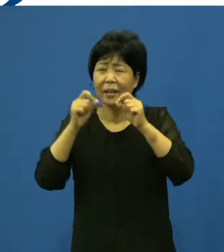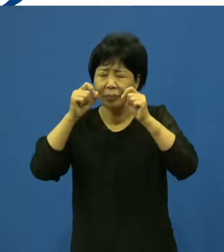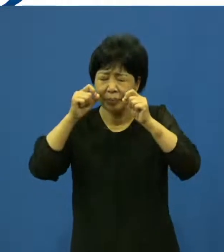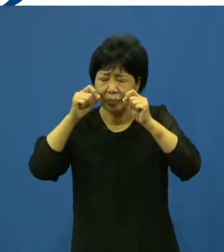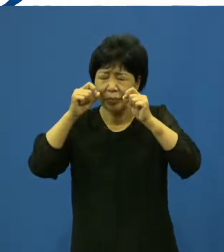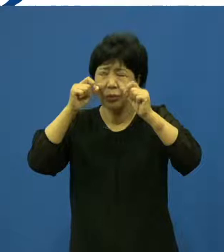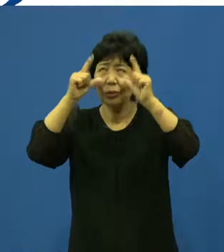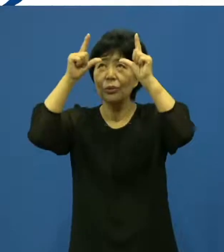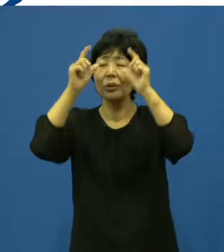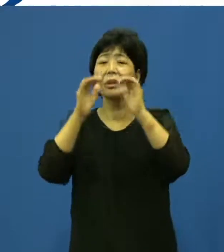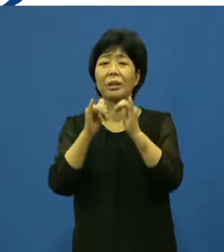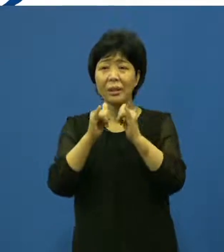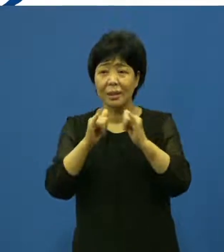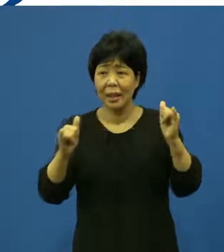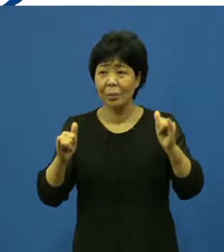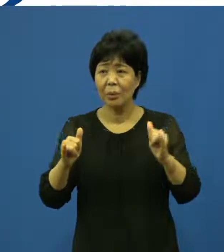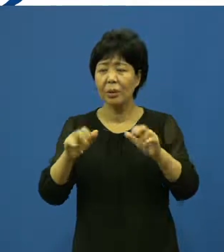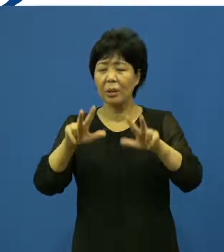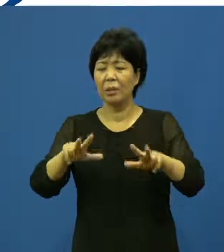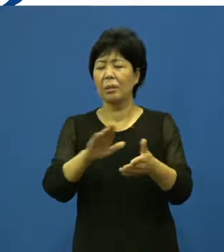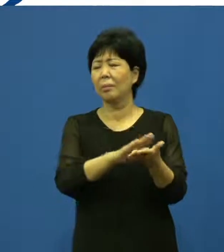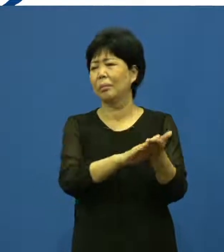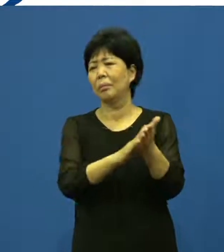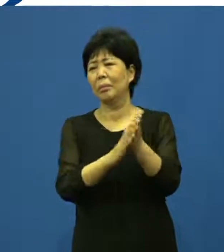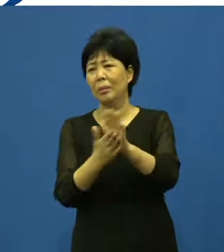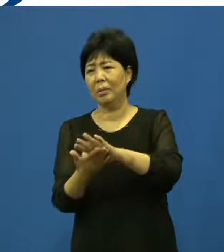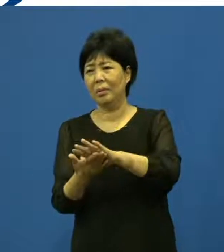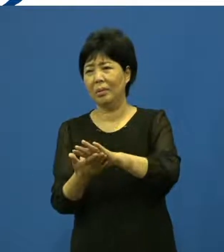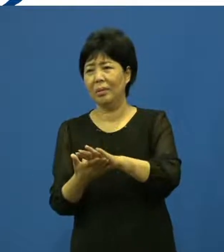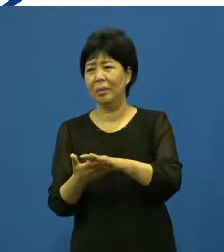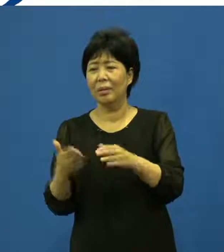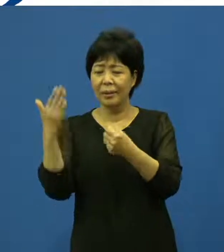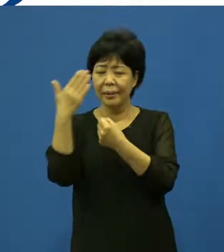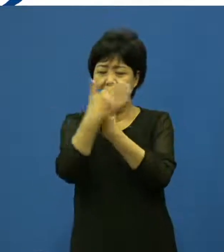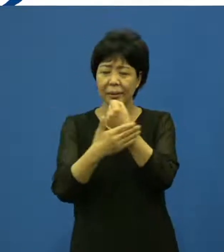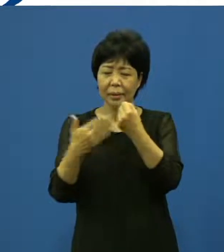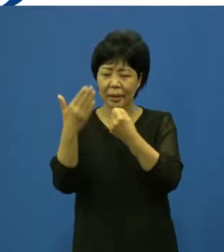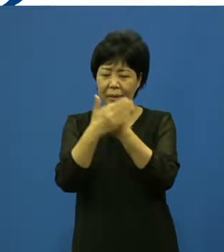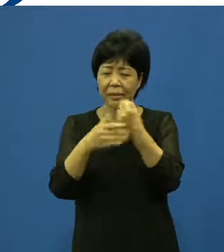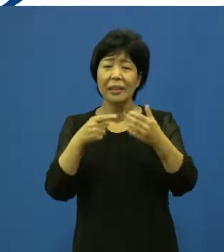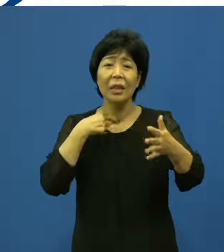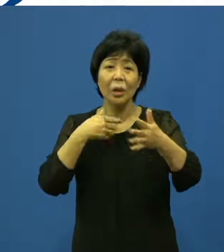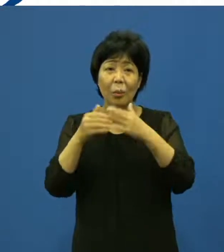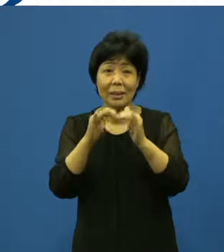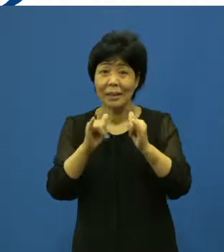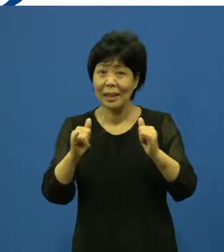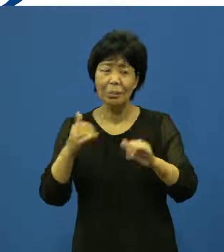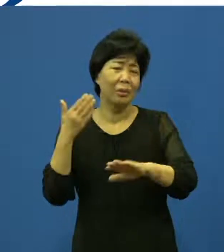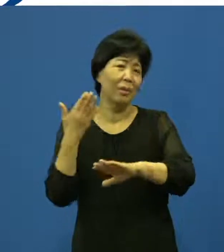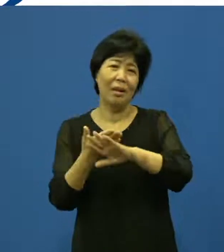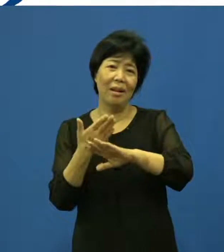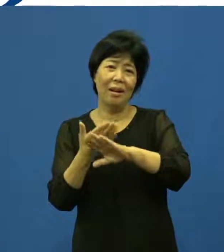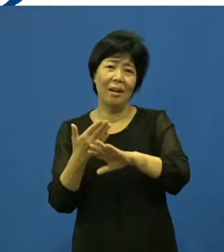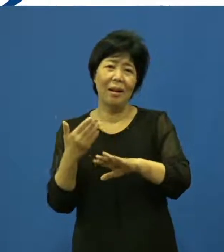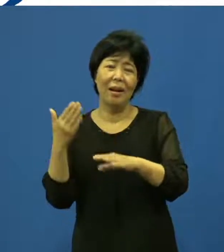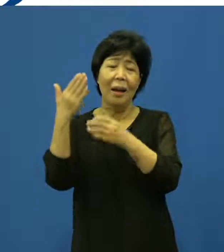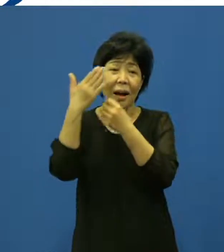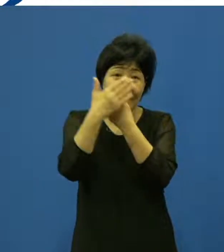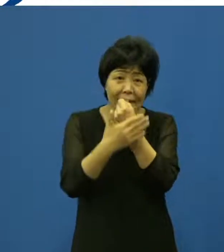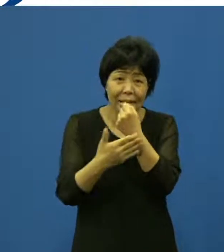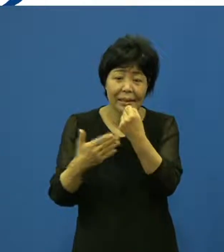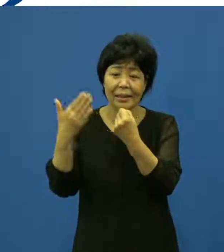달라요. 하나님의 은혜를 경험해 본 사람은 달라요. 그